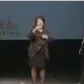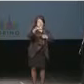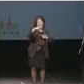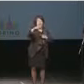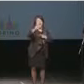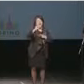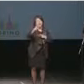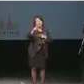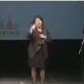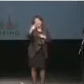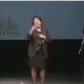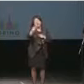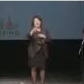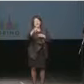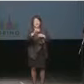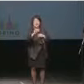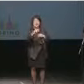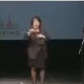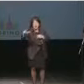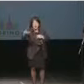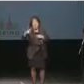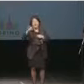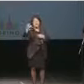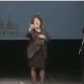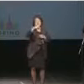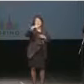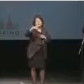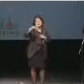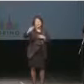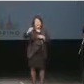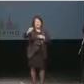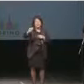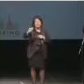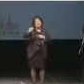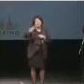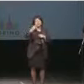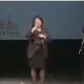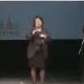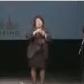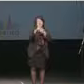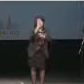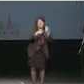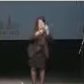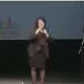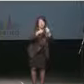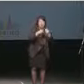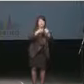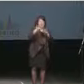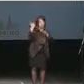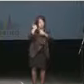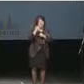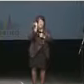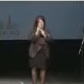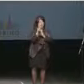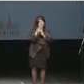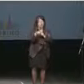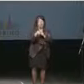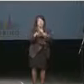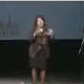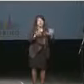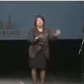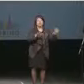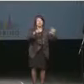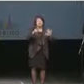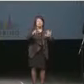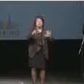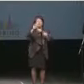motobanketing abbiamo sviluppato i servizi legati al food e alla ristorazione ci saranno 18 bar abbiamo creato tre ristoranti